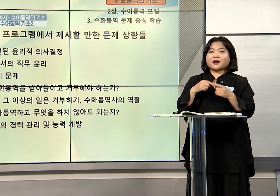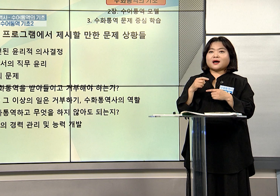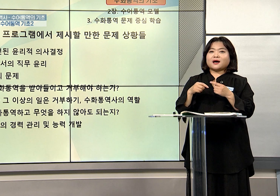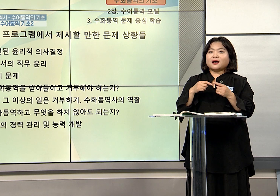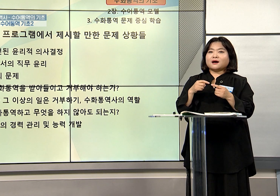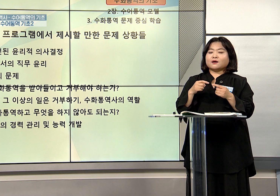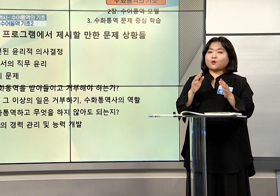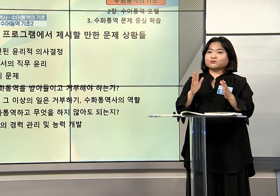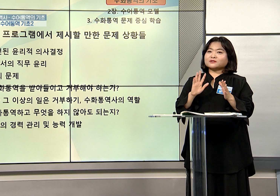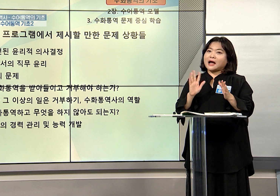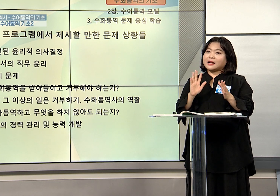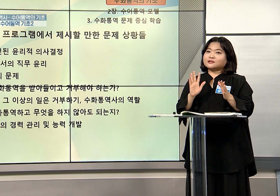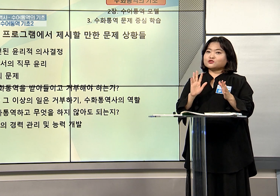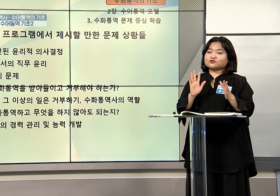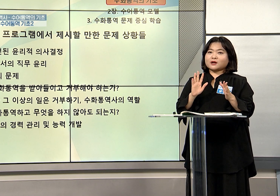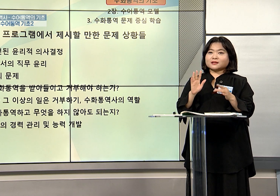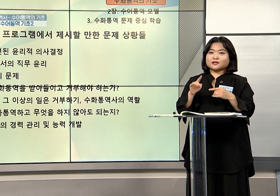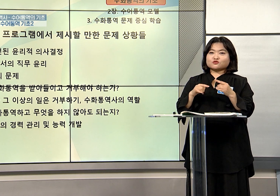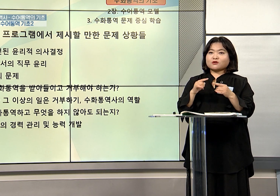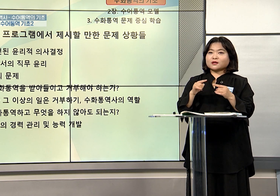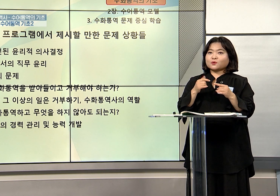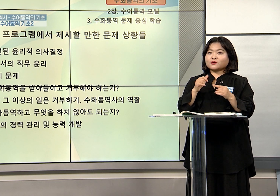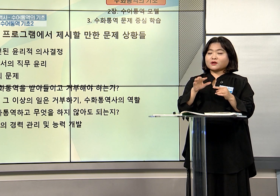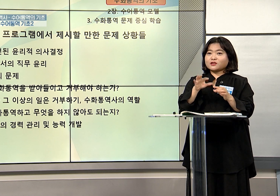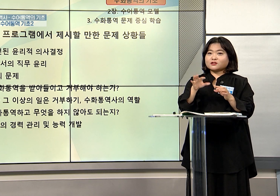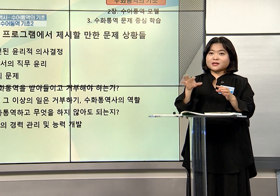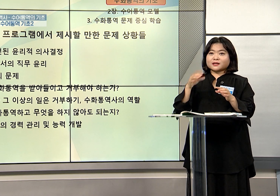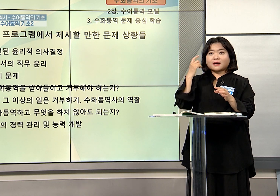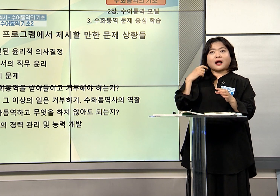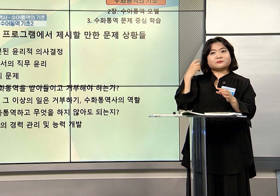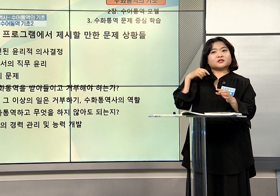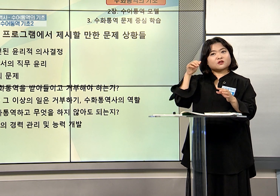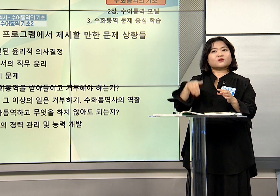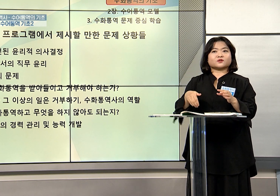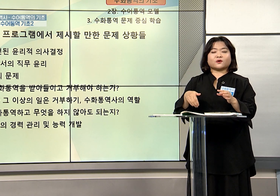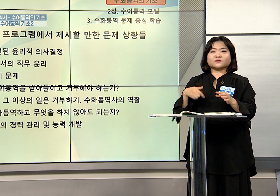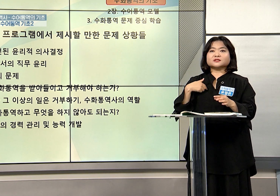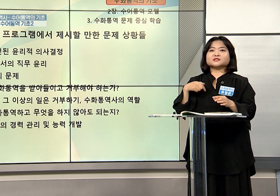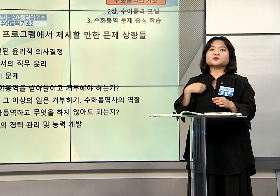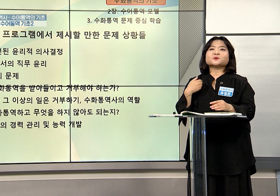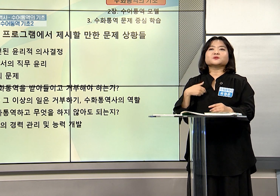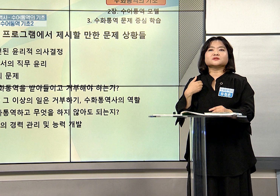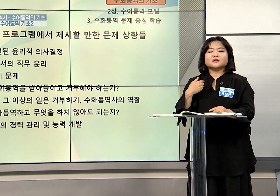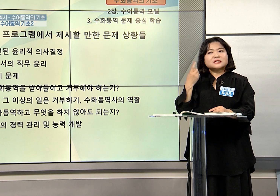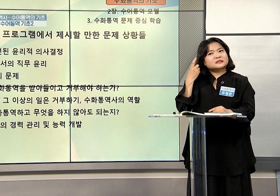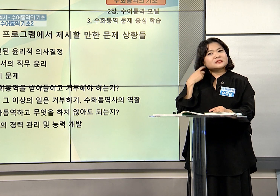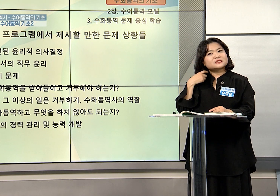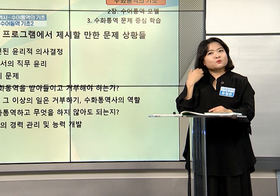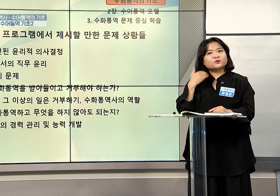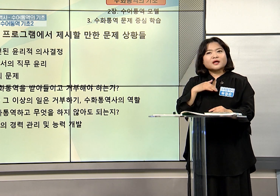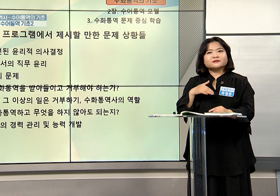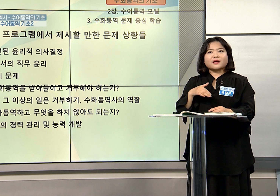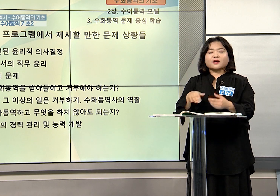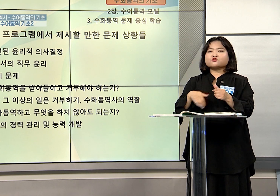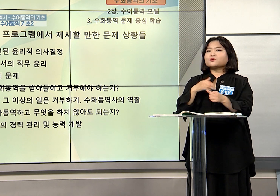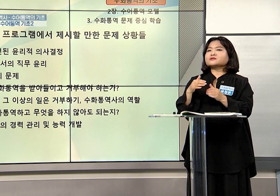수화 공부를 안 하는 순간 이게 수화 통역의 현장에 대한 감이 떨어져요. 그 스스로는 느끼지 못하는데 주변